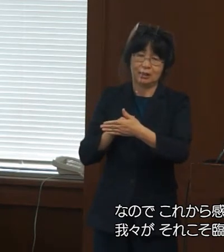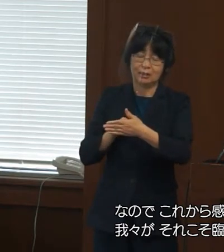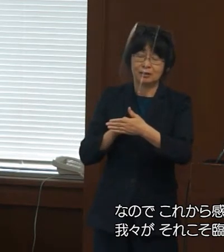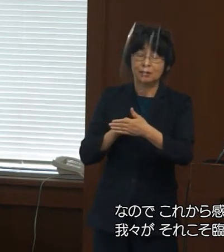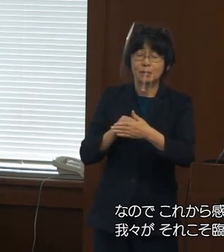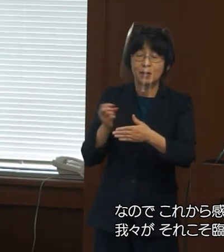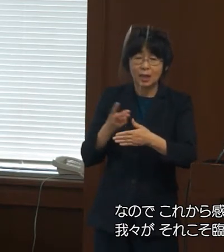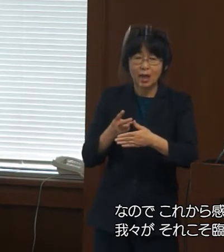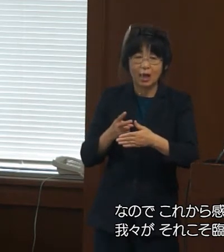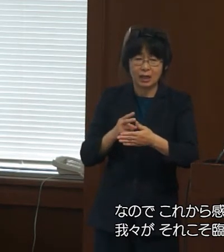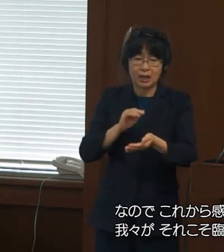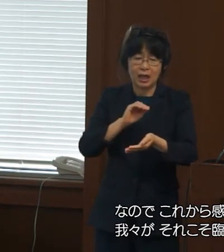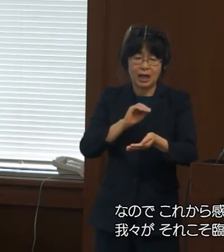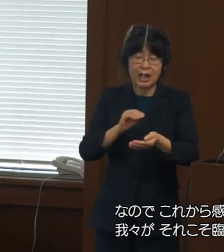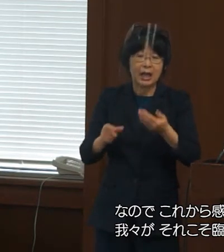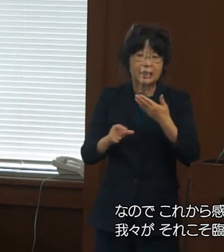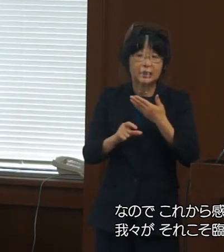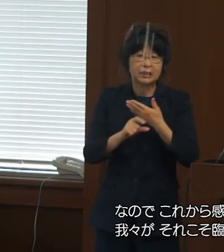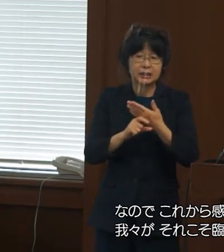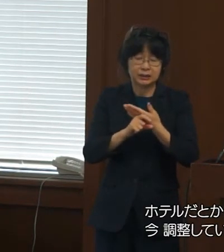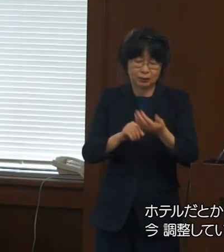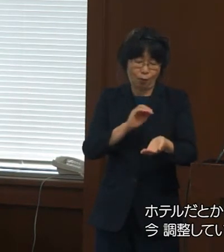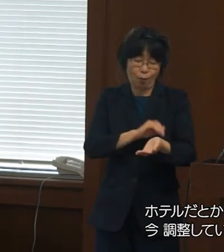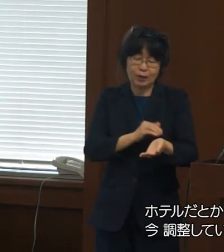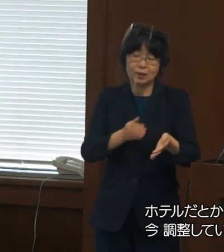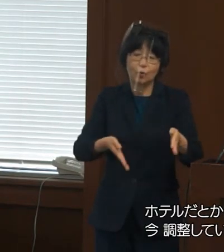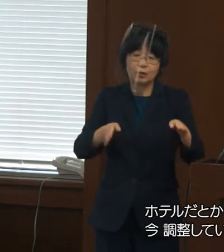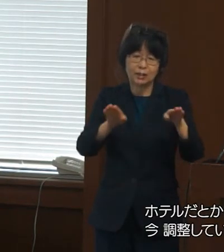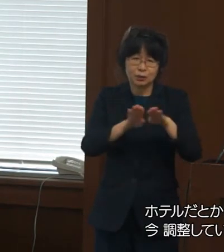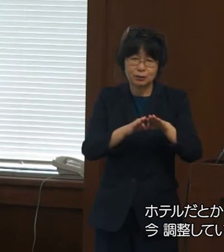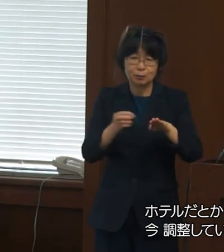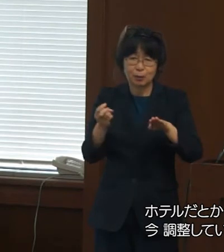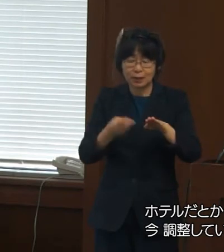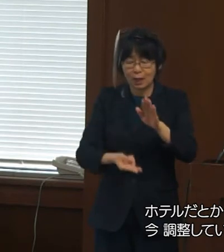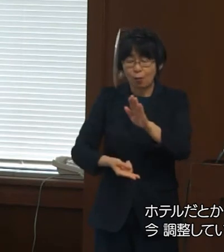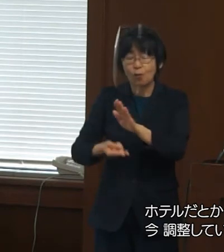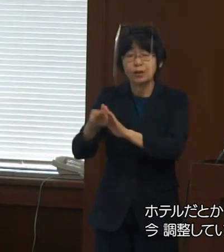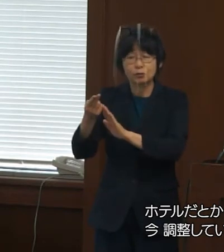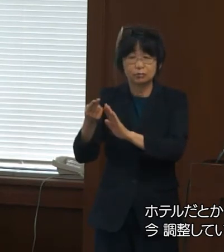そ臨時の医療施設も含めて、ホテルだとかそういったものを今